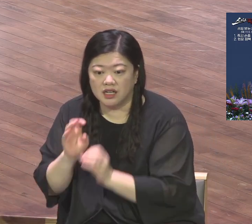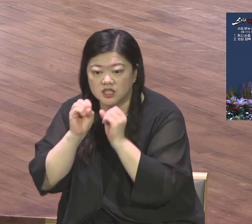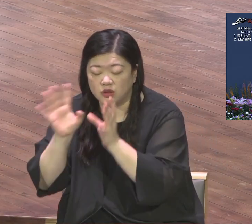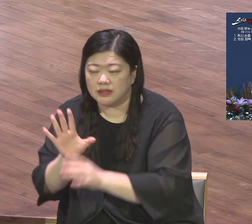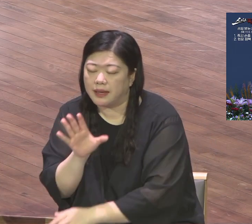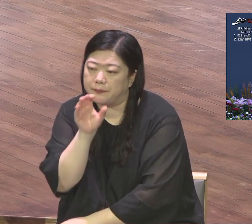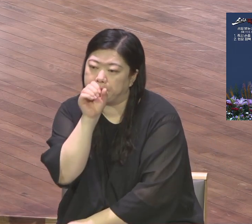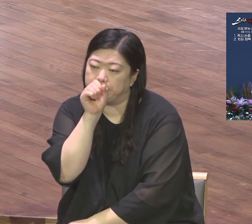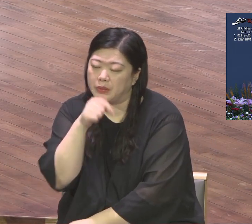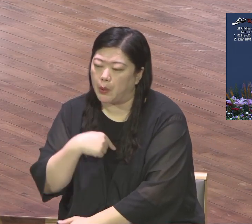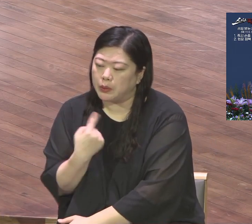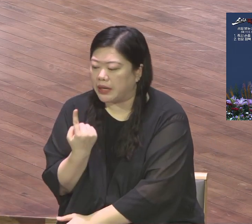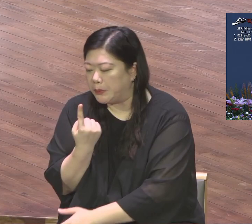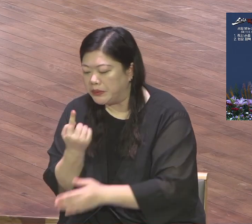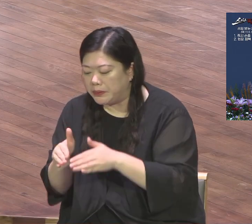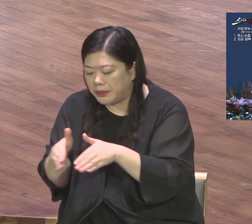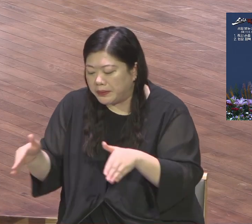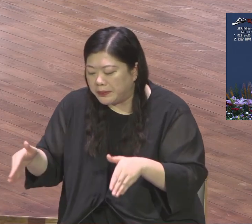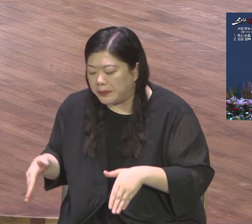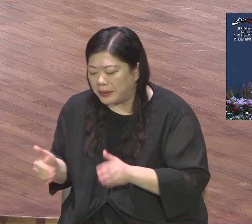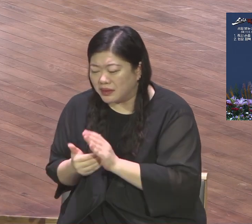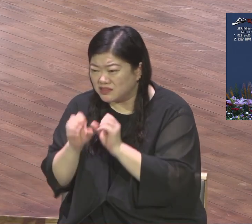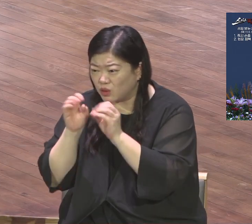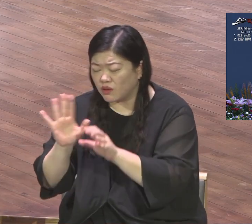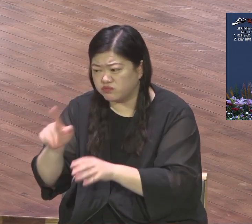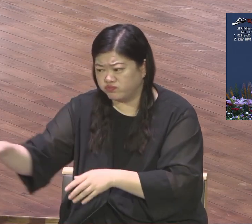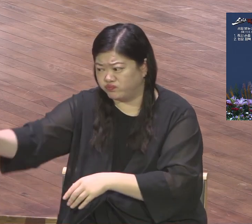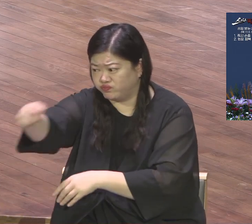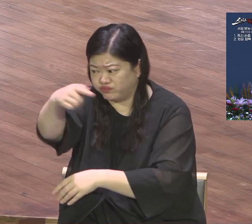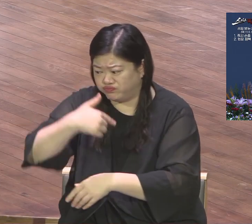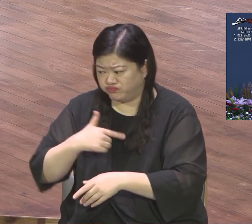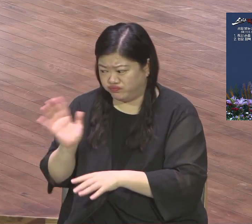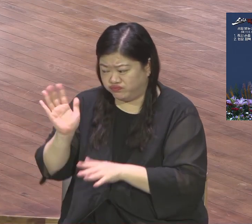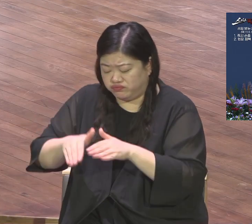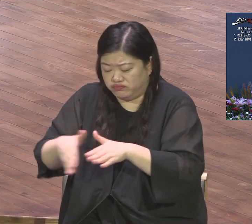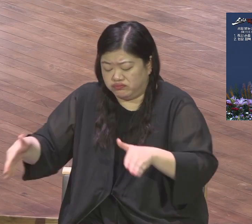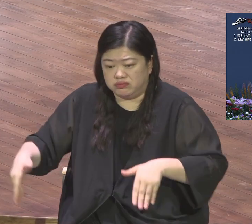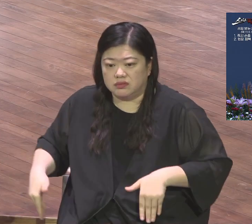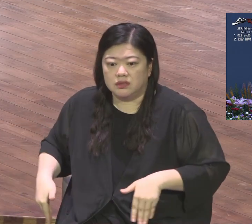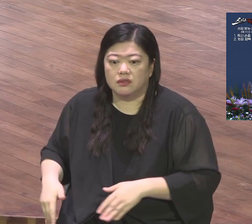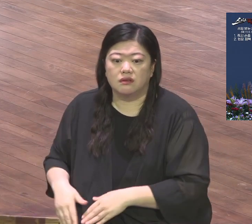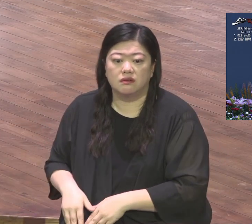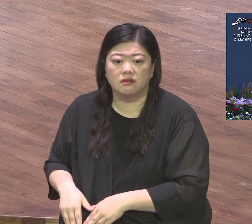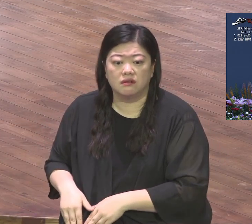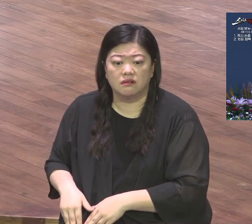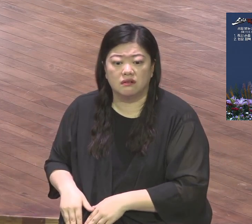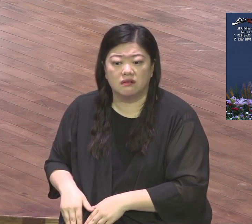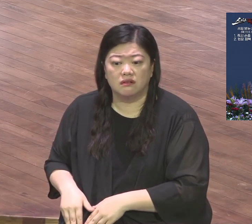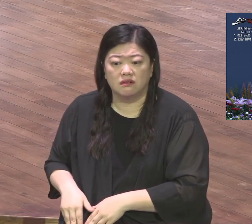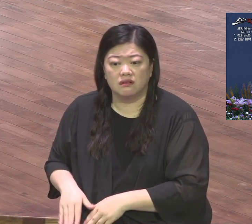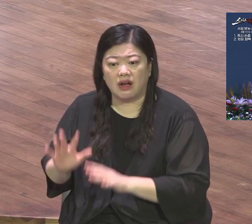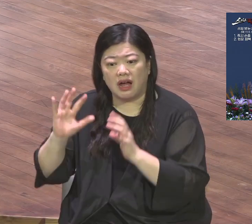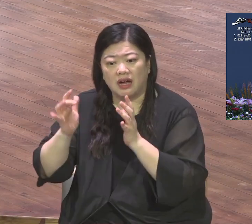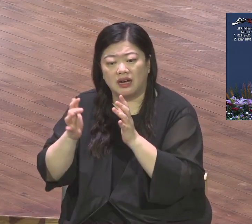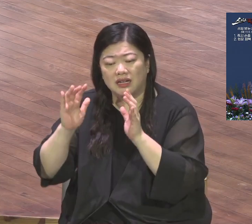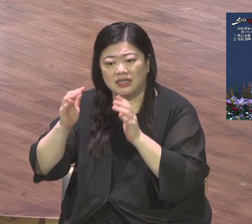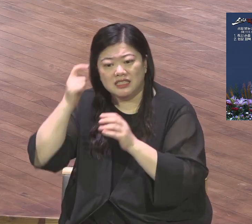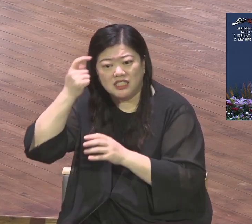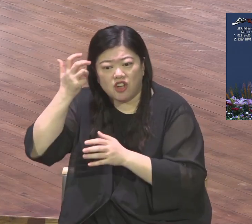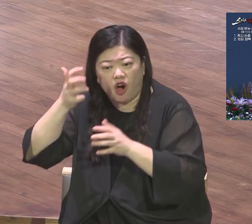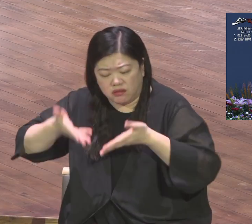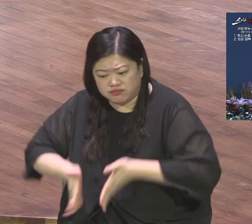바꿔야 돼요. 이 바꾸는 주의길이어야 돼요. 출산을 많이 하든지, 우리 교회 전부 다